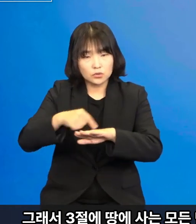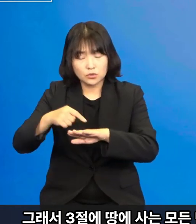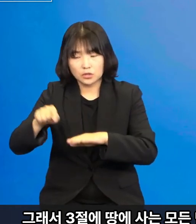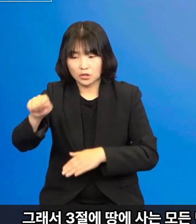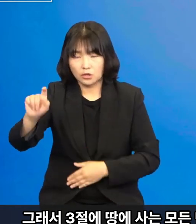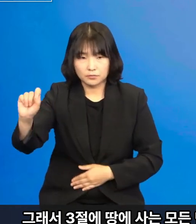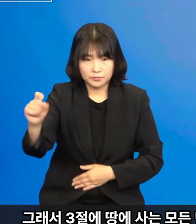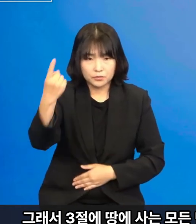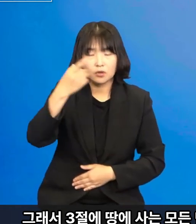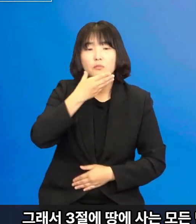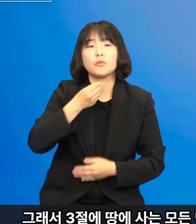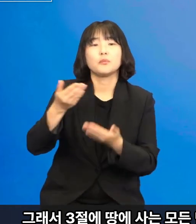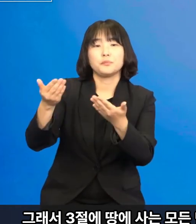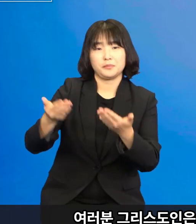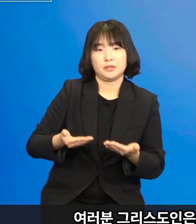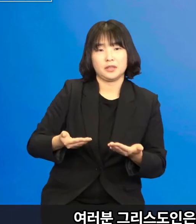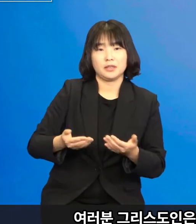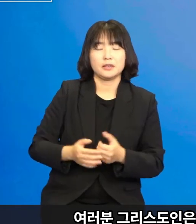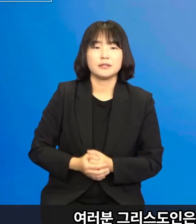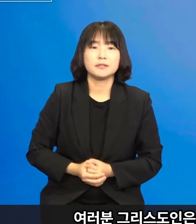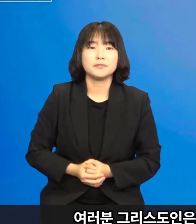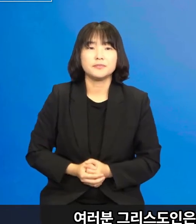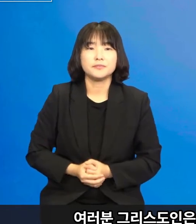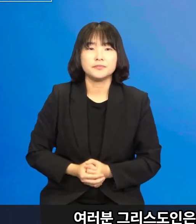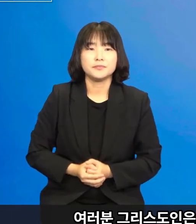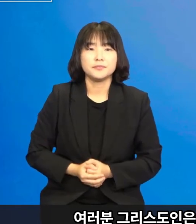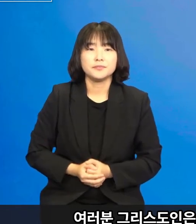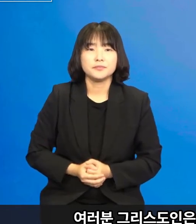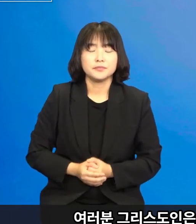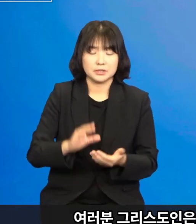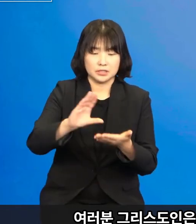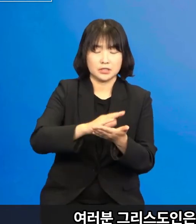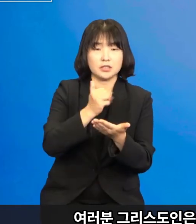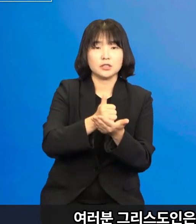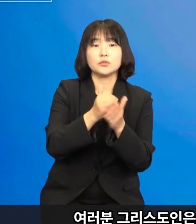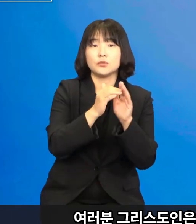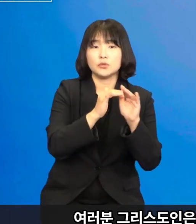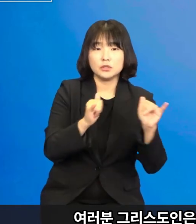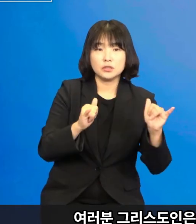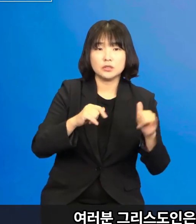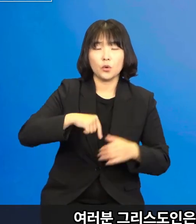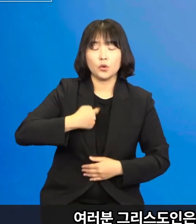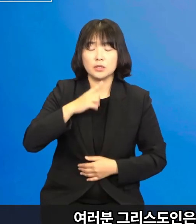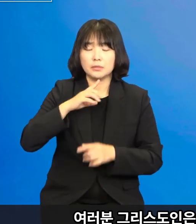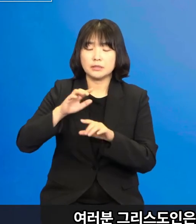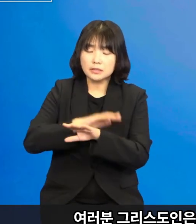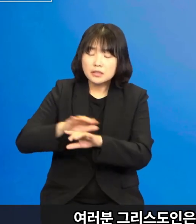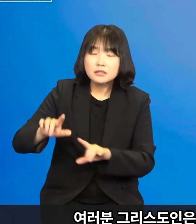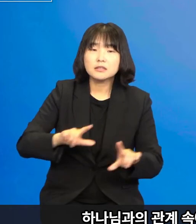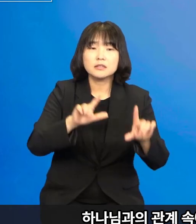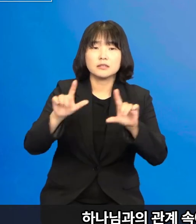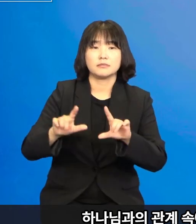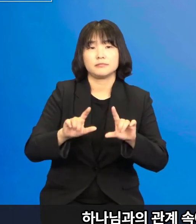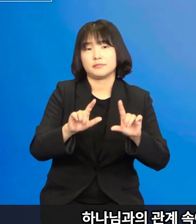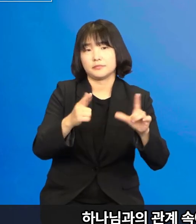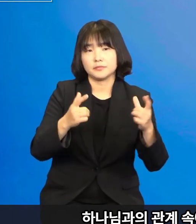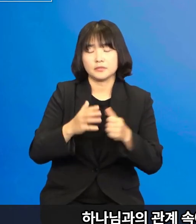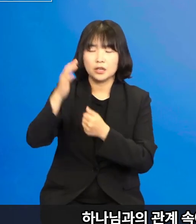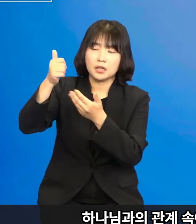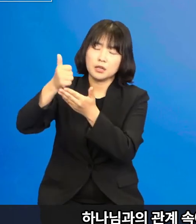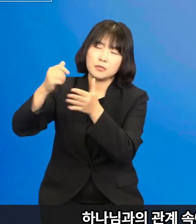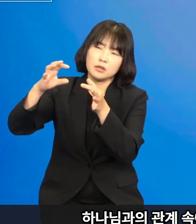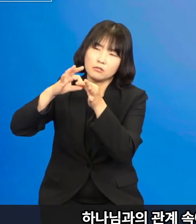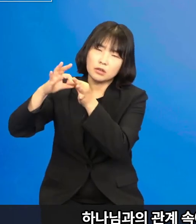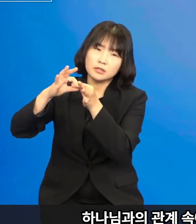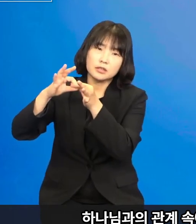복을 얻을 것이다. 여러분, 그리스도인은요 혼자만 잘 사는 게 아니고요, 하나님과의 관계